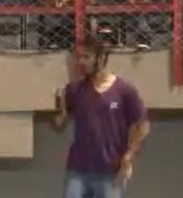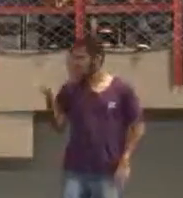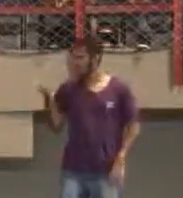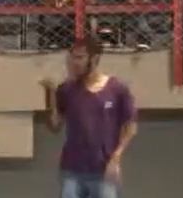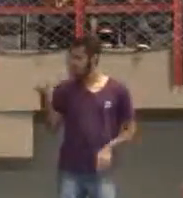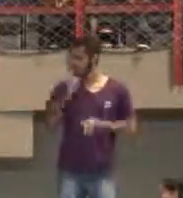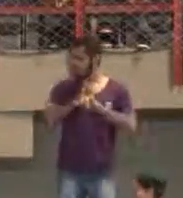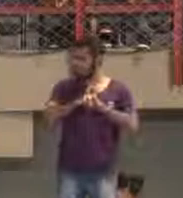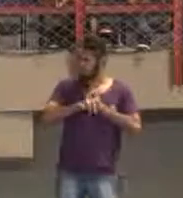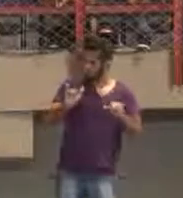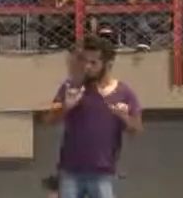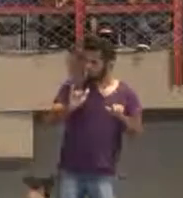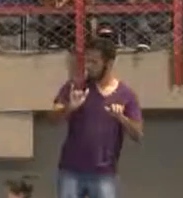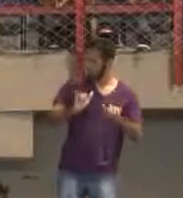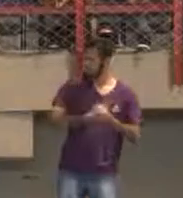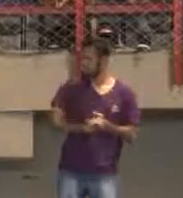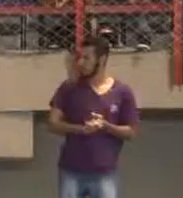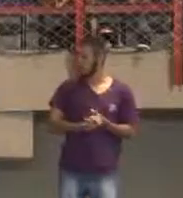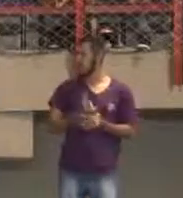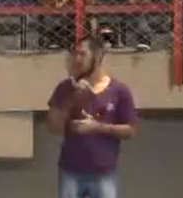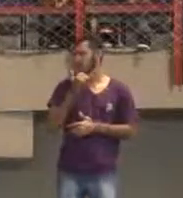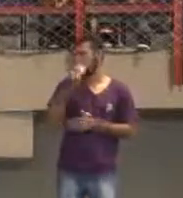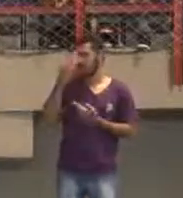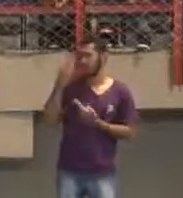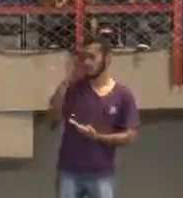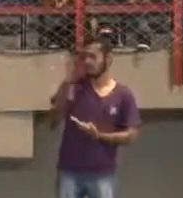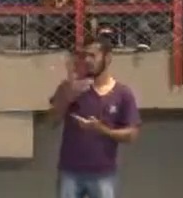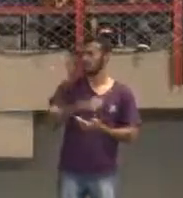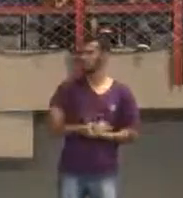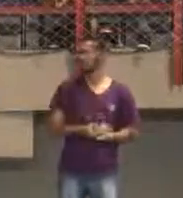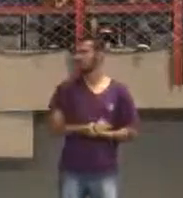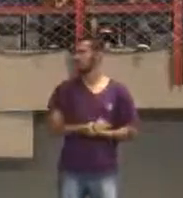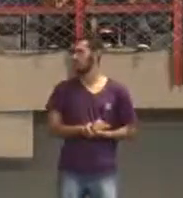um aviso que é. Ah, obrigado.